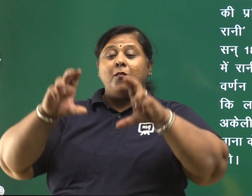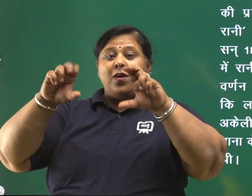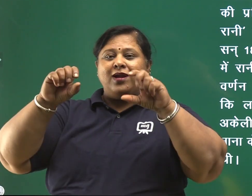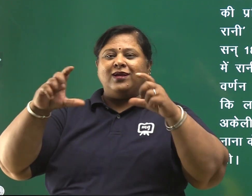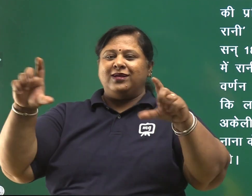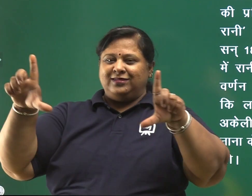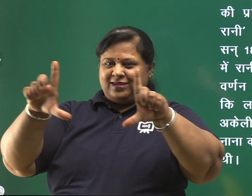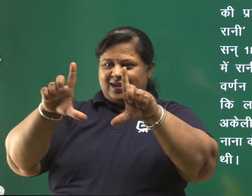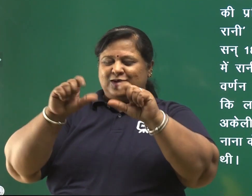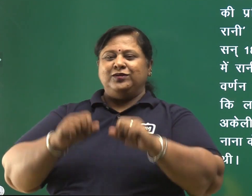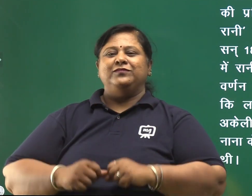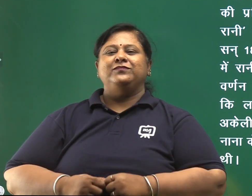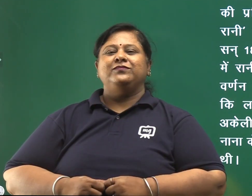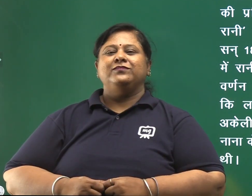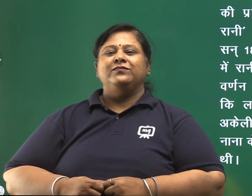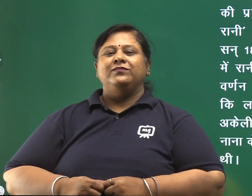सारांश,